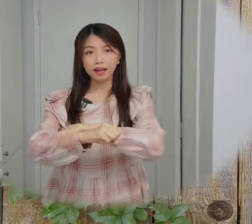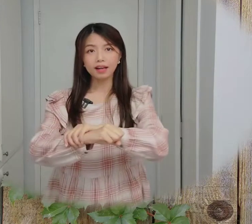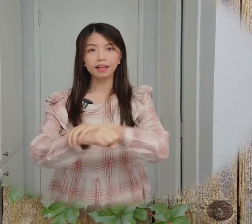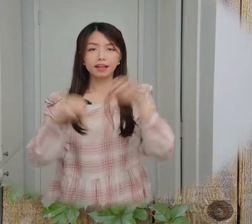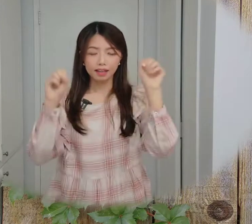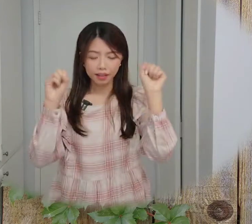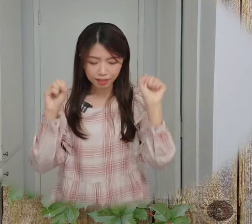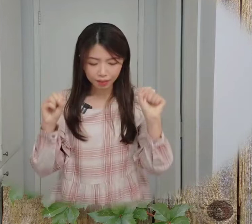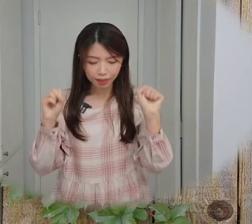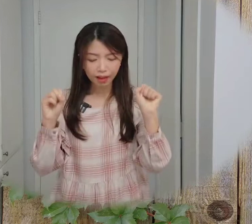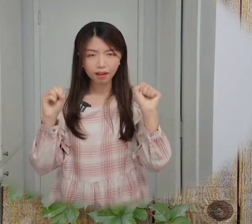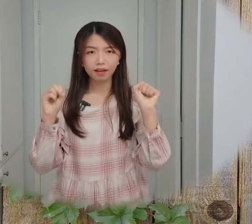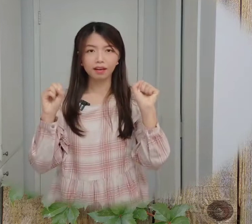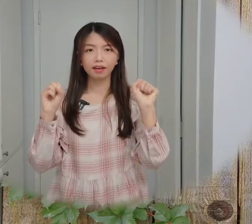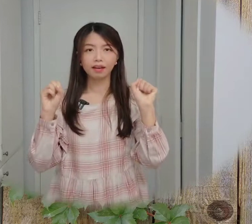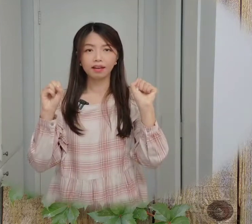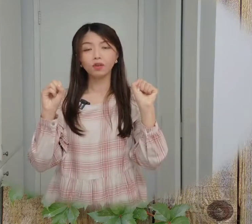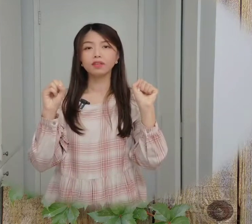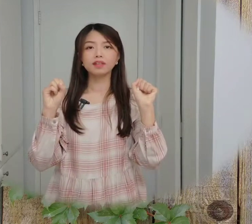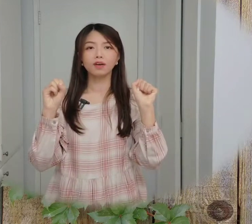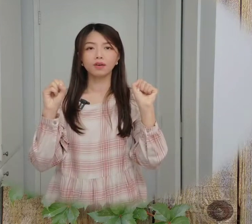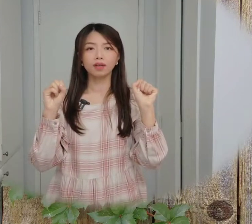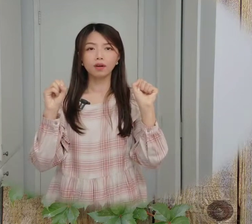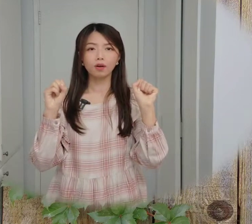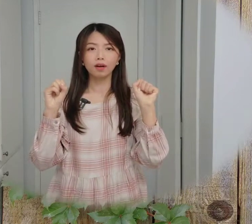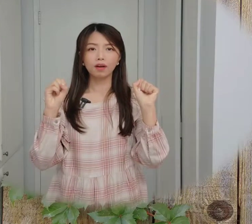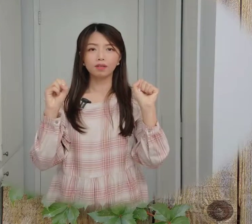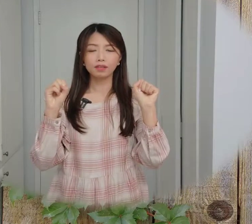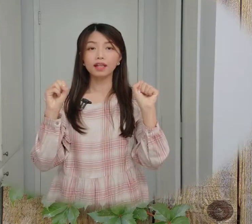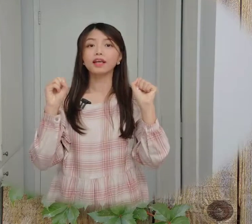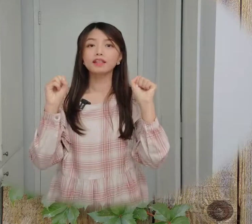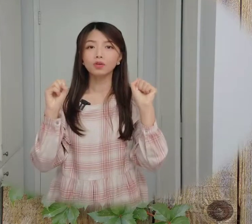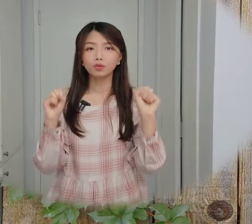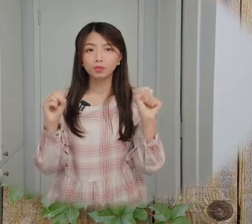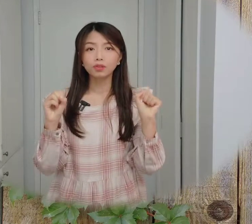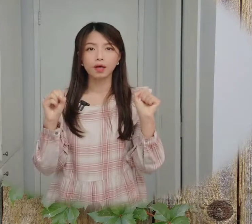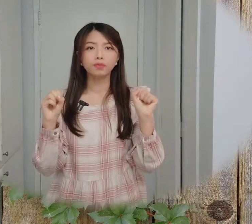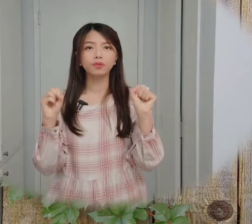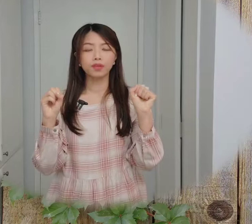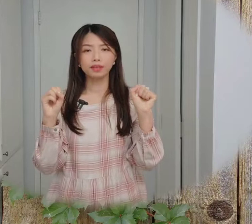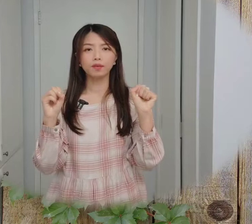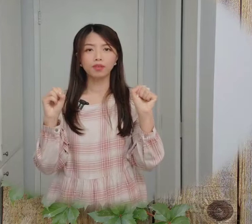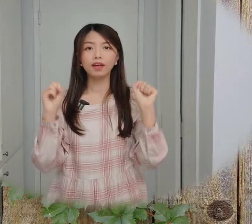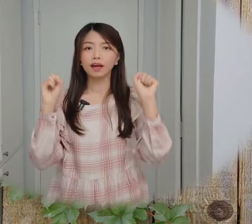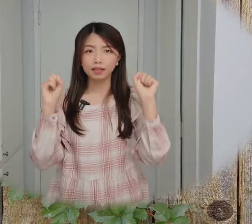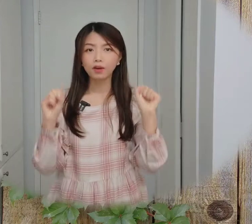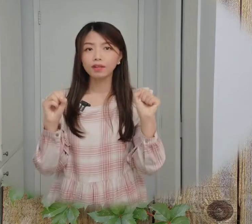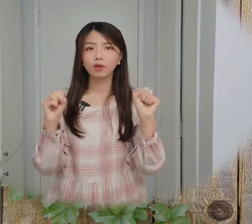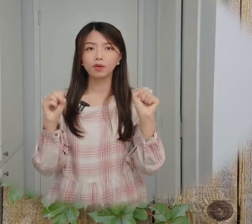이게 잘 계십니까? 이런 뜻이에요. 그래서 잘 계시냐고 묻는 안부이기